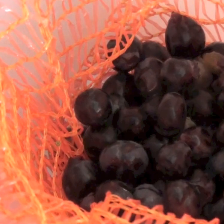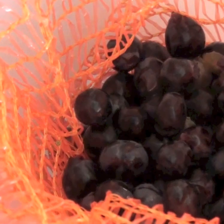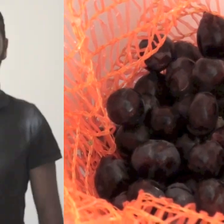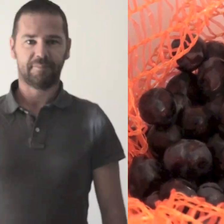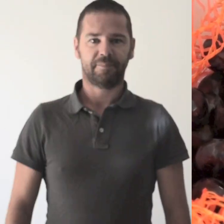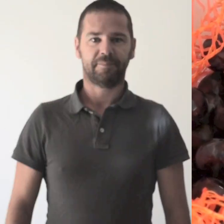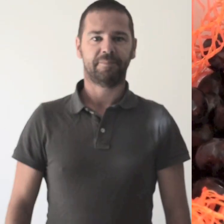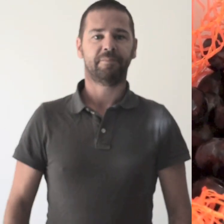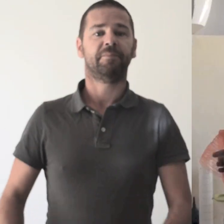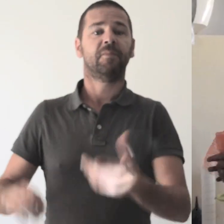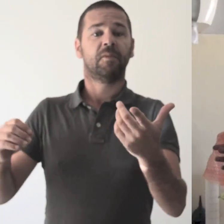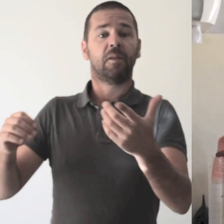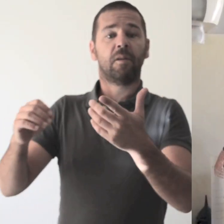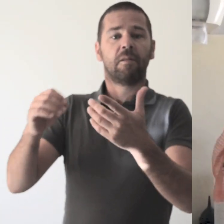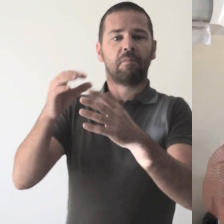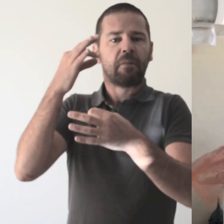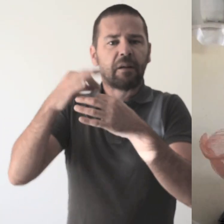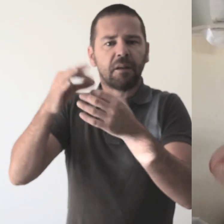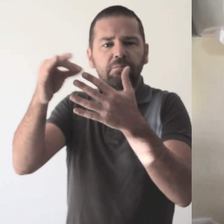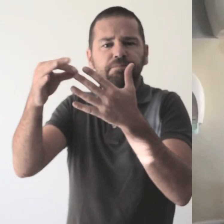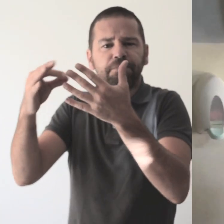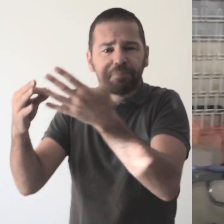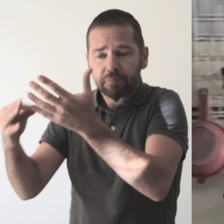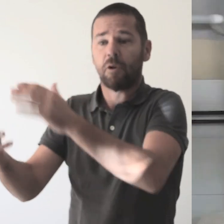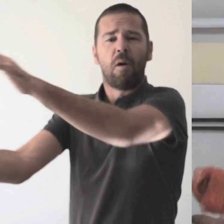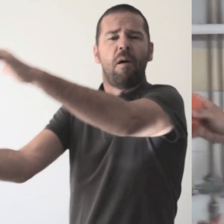Donc après avoir reçu l'échantillon au laboratoire, donc on se trouve,